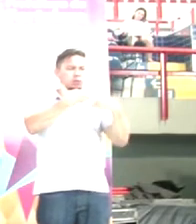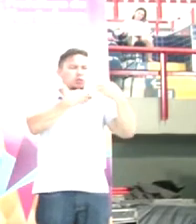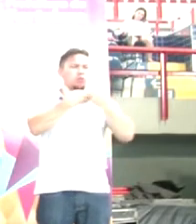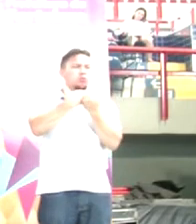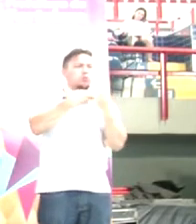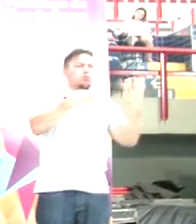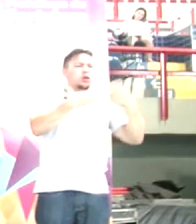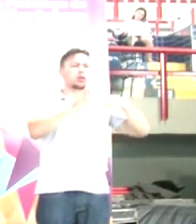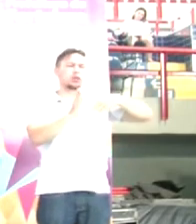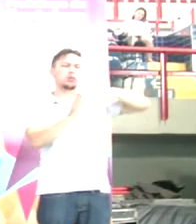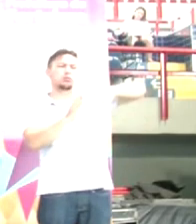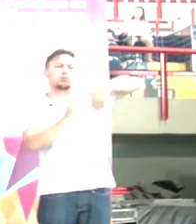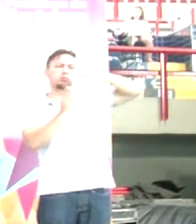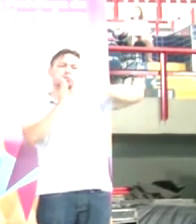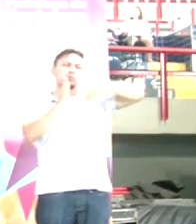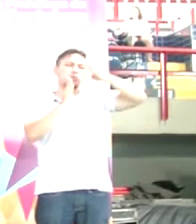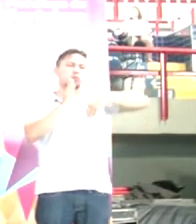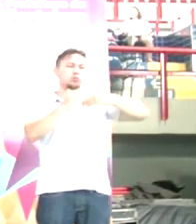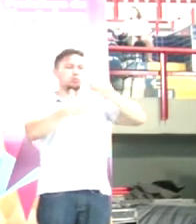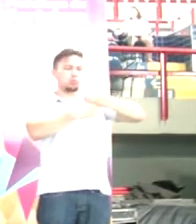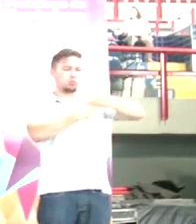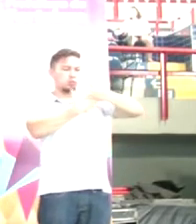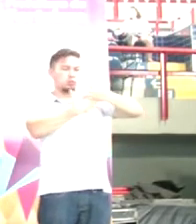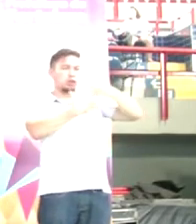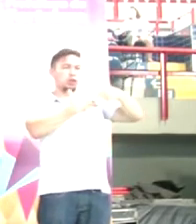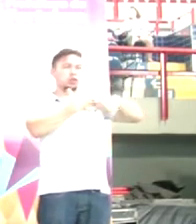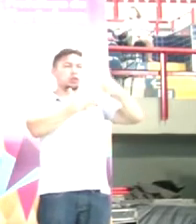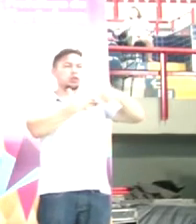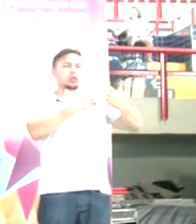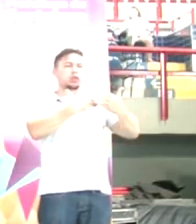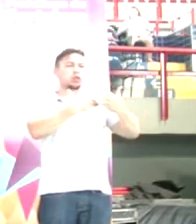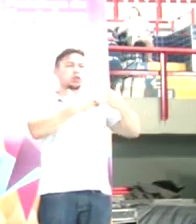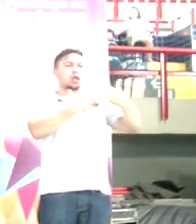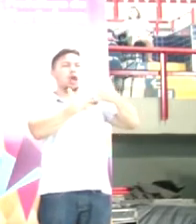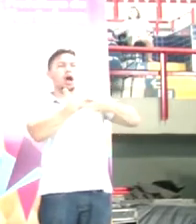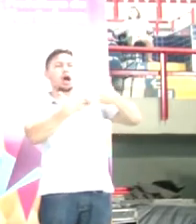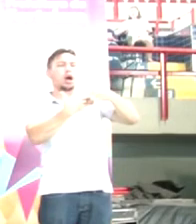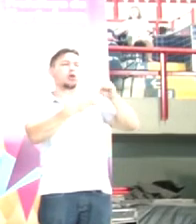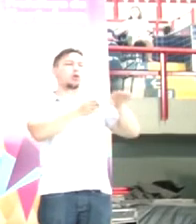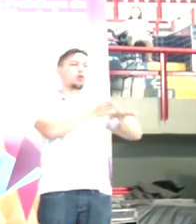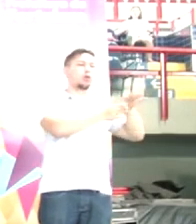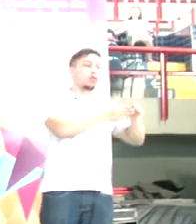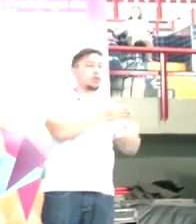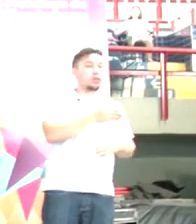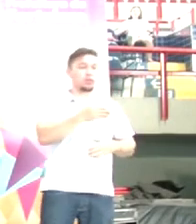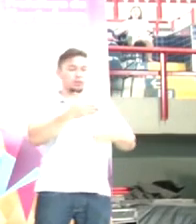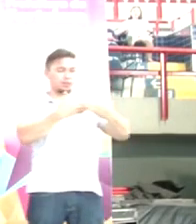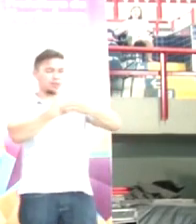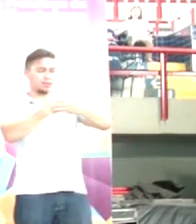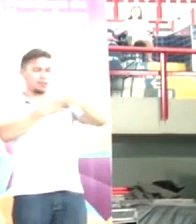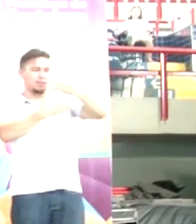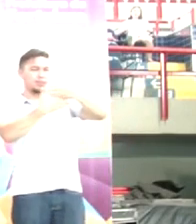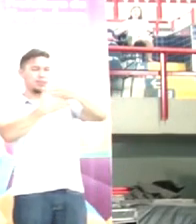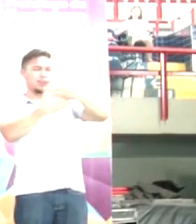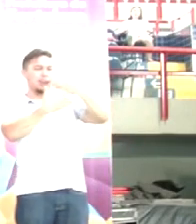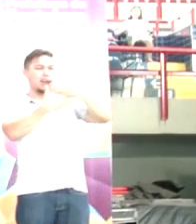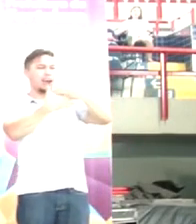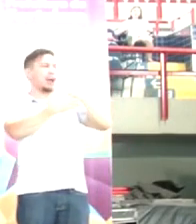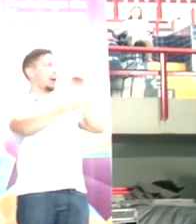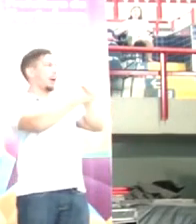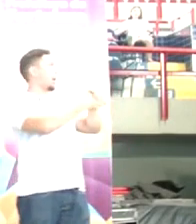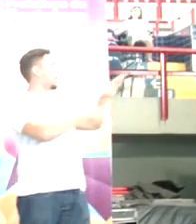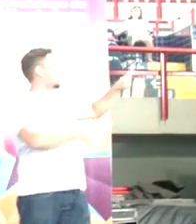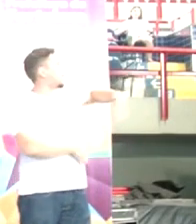tinta, aquela parede é área ou é volume? Área. Vou pintar uma parede, é a